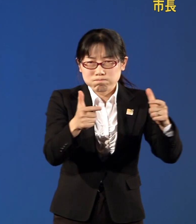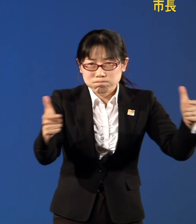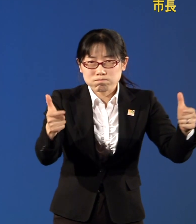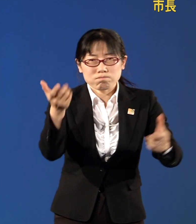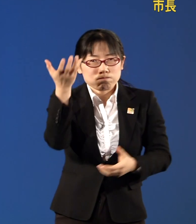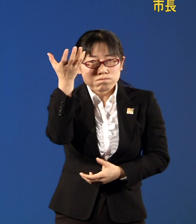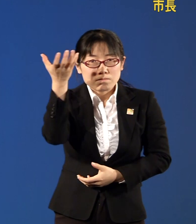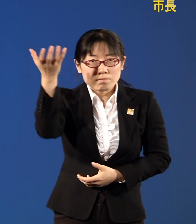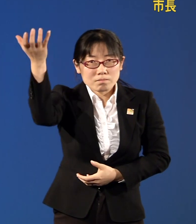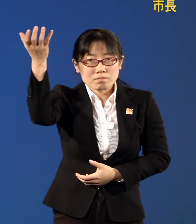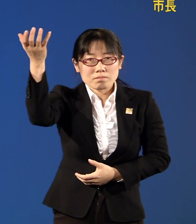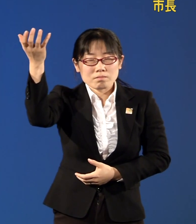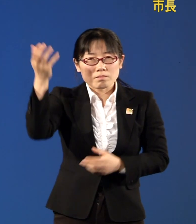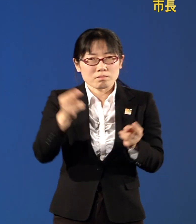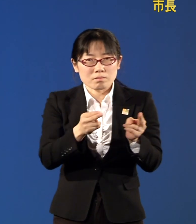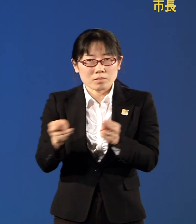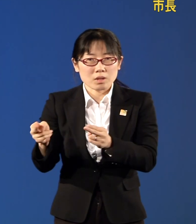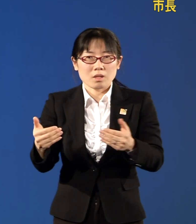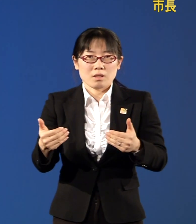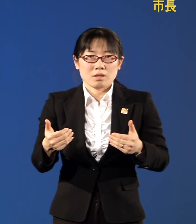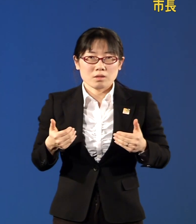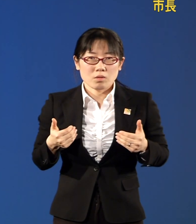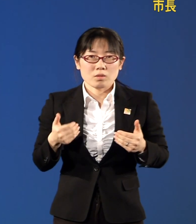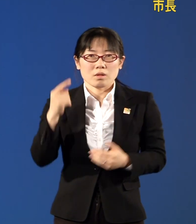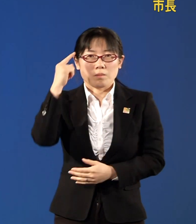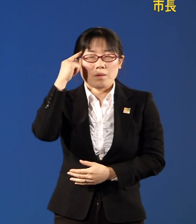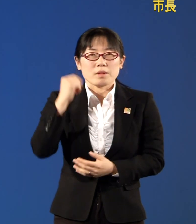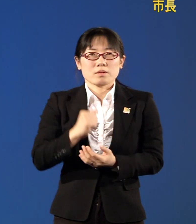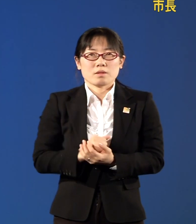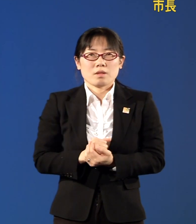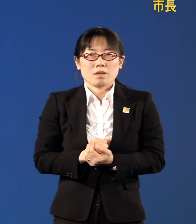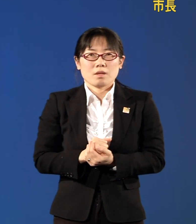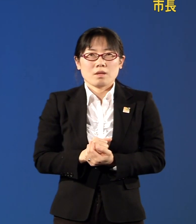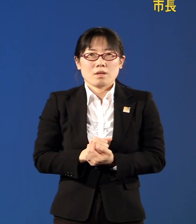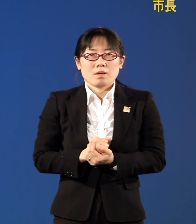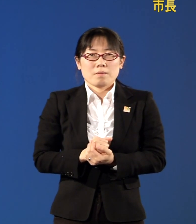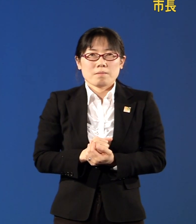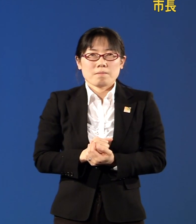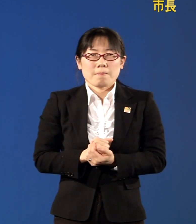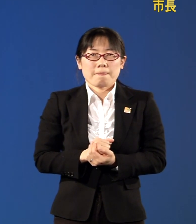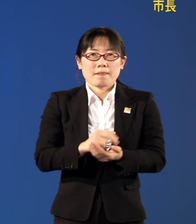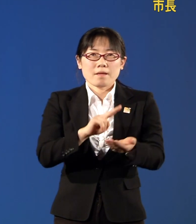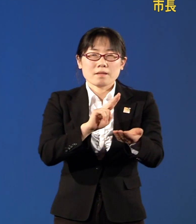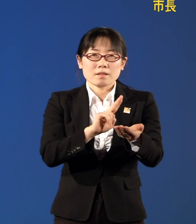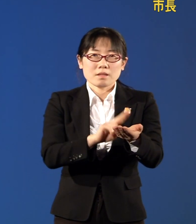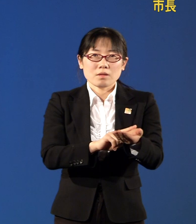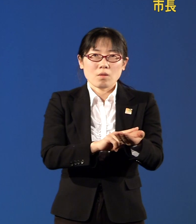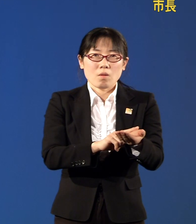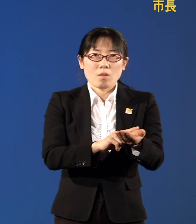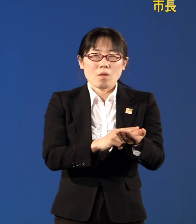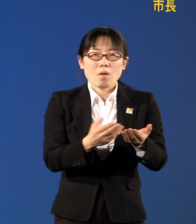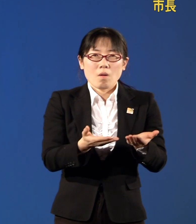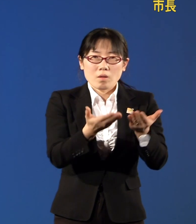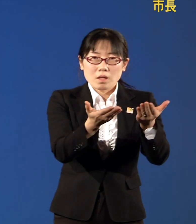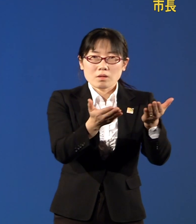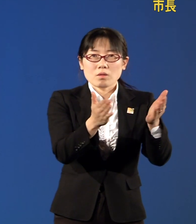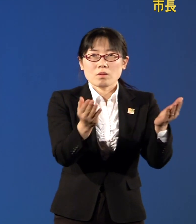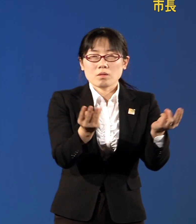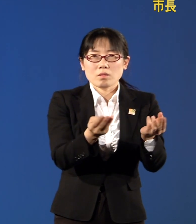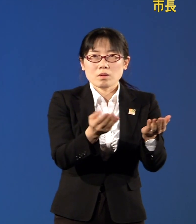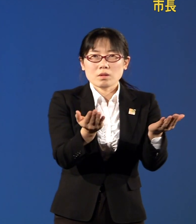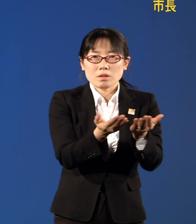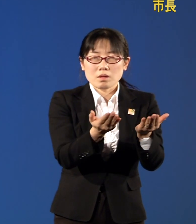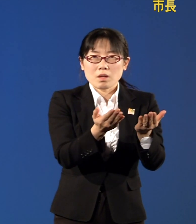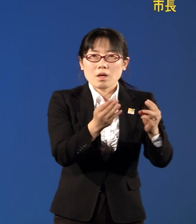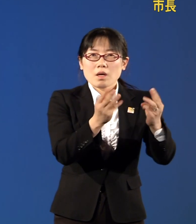ということを想定をしておかなければいけないというふうに思います。で、当然医療の提供体制の数字がですね、その基準